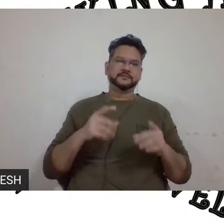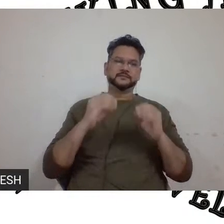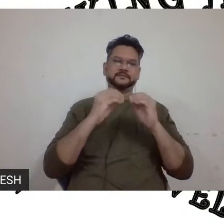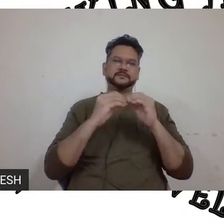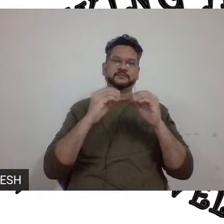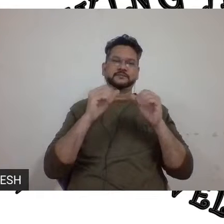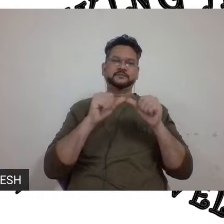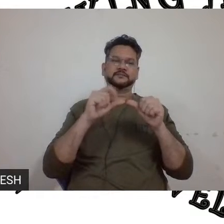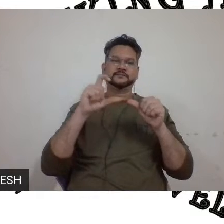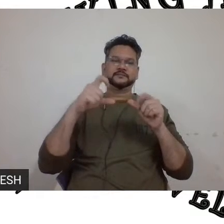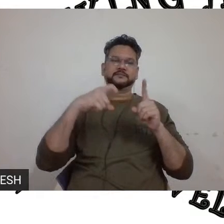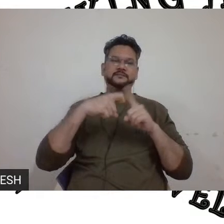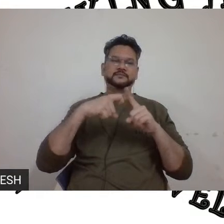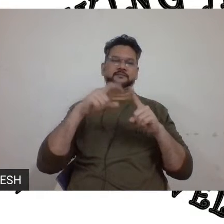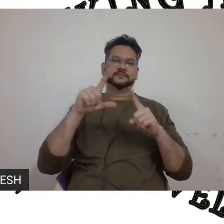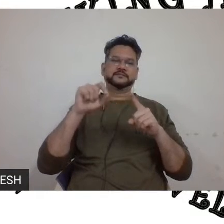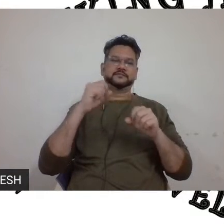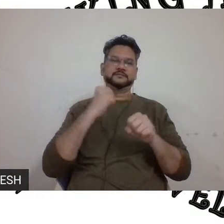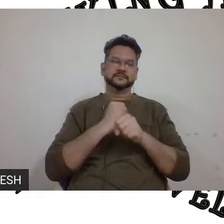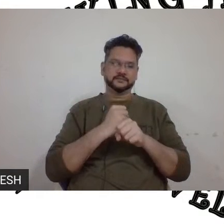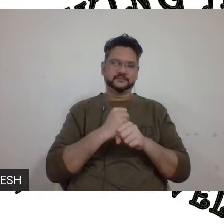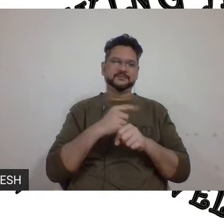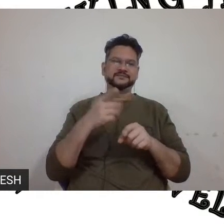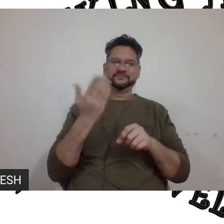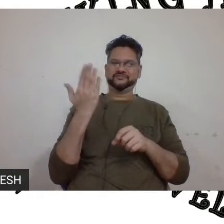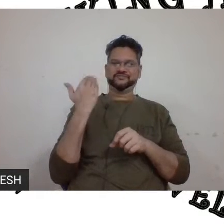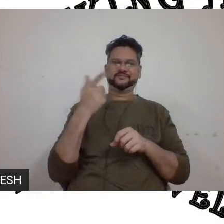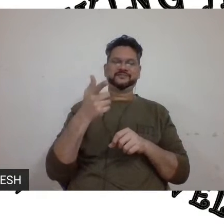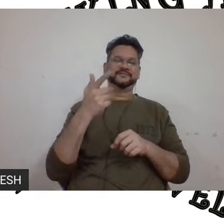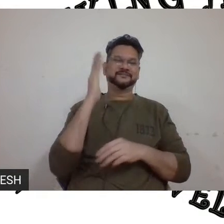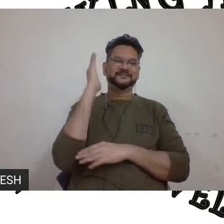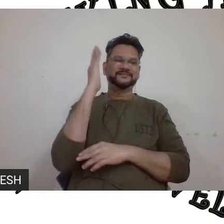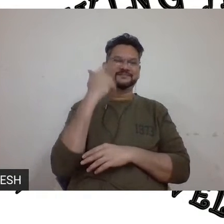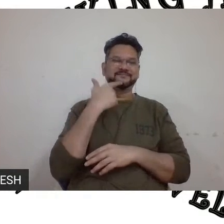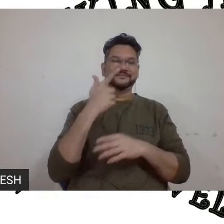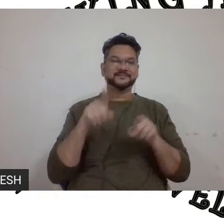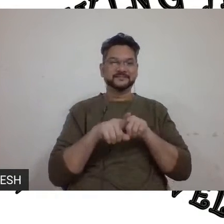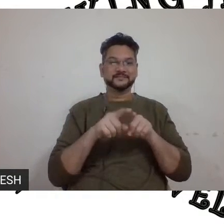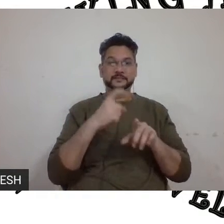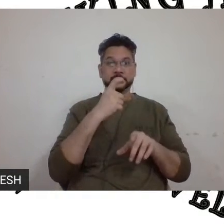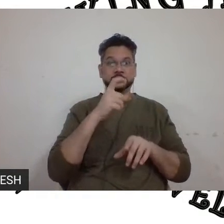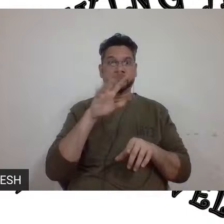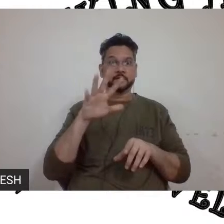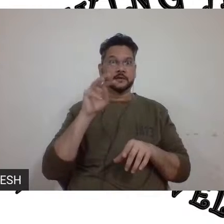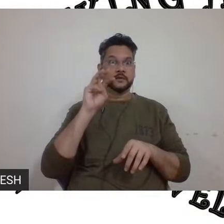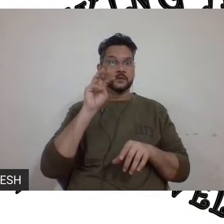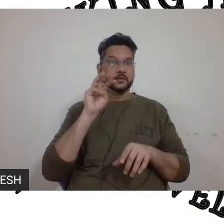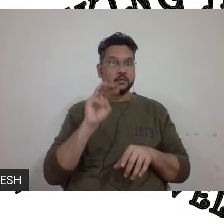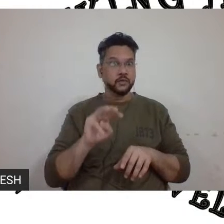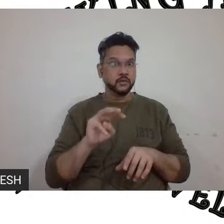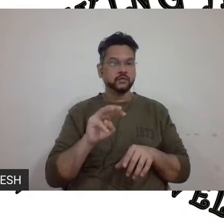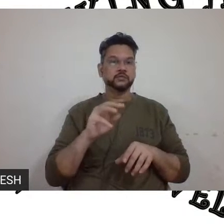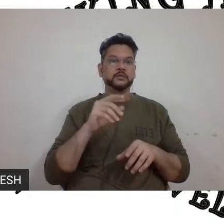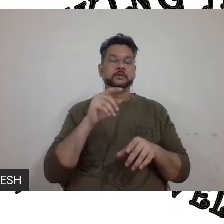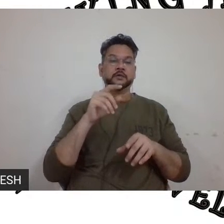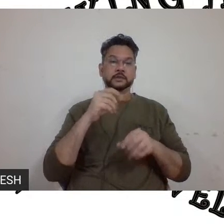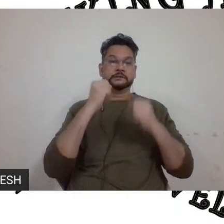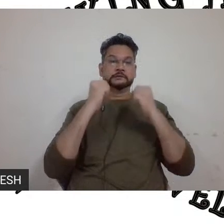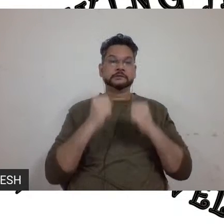है, 75,000 से अधिक उन्होंने बताया, लेकिन उनकी जानकारी